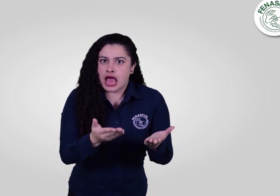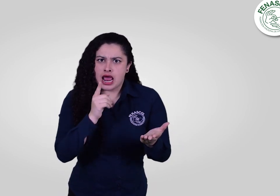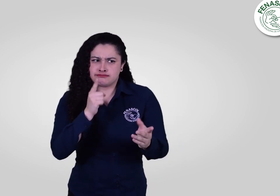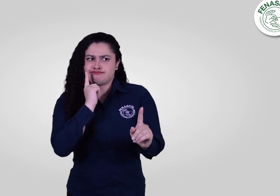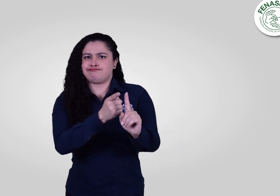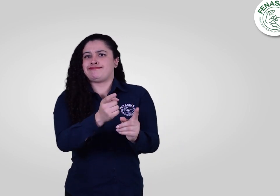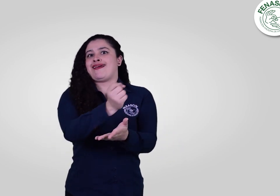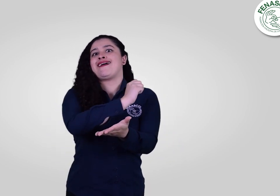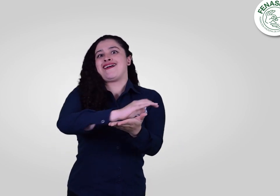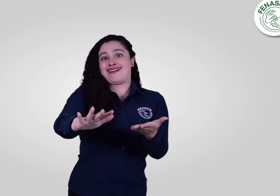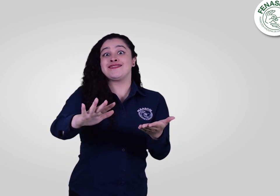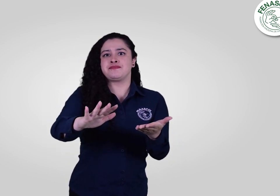gratuita